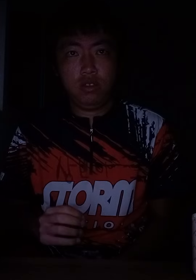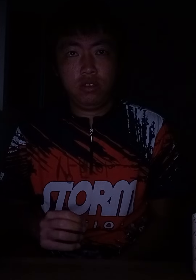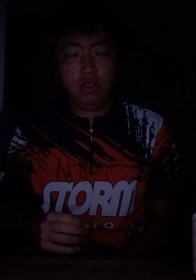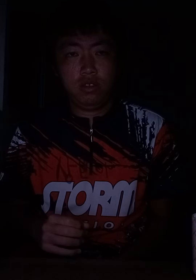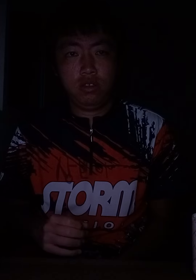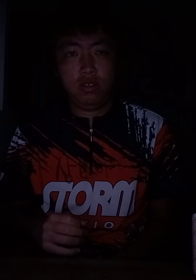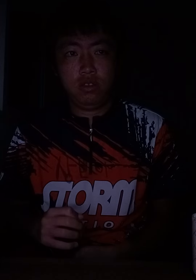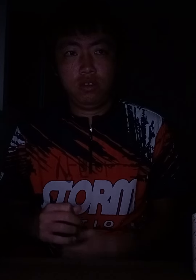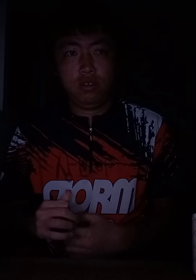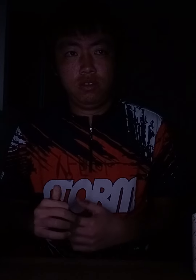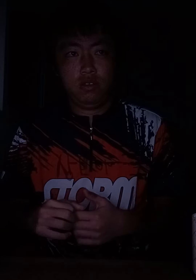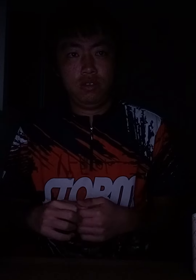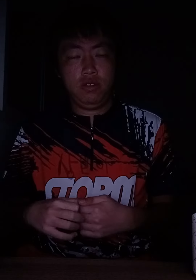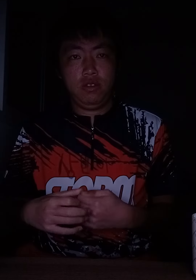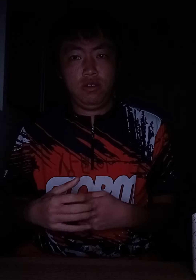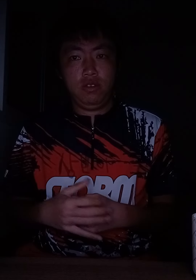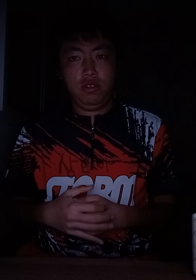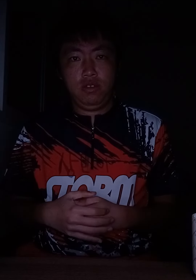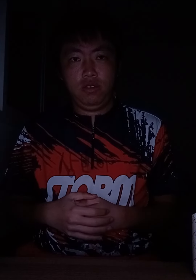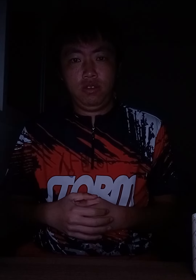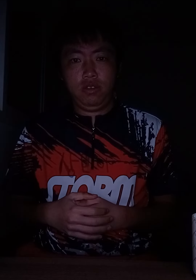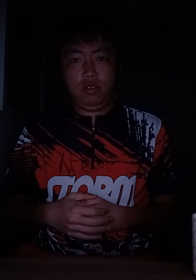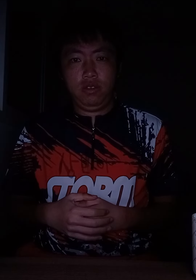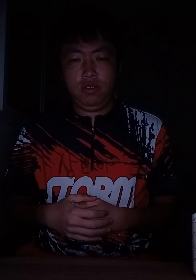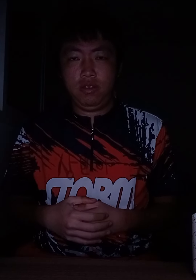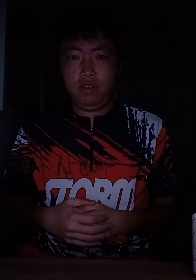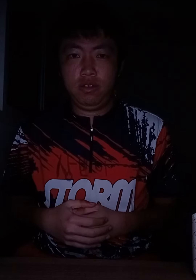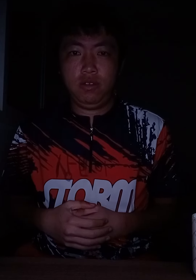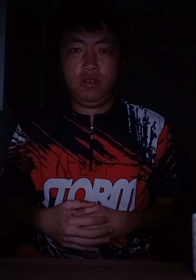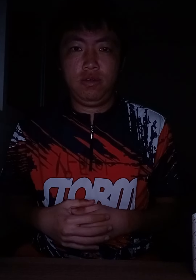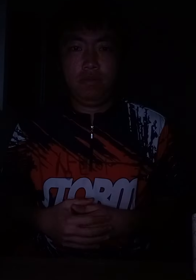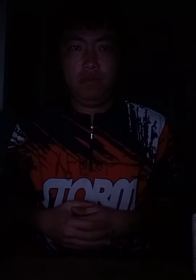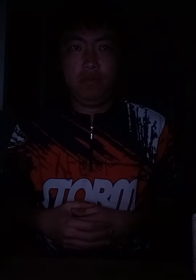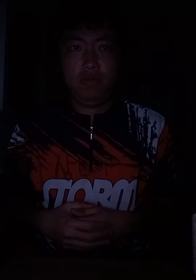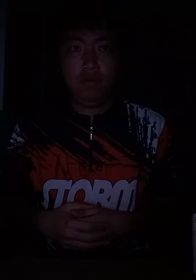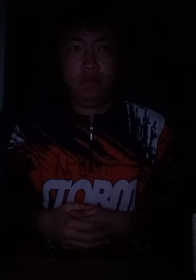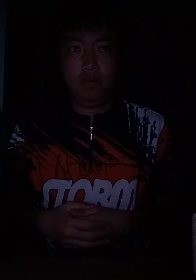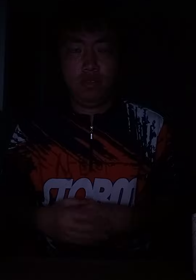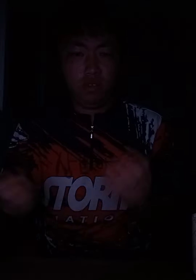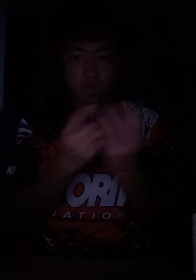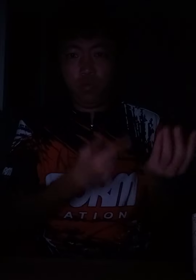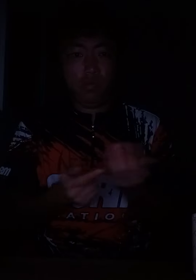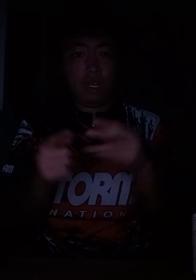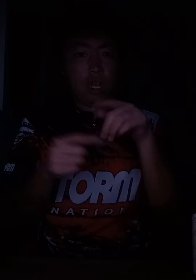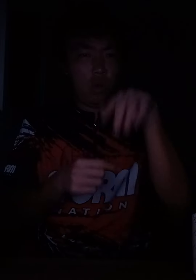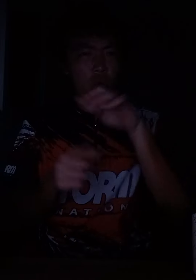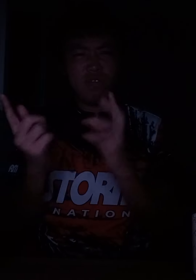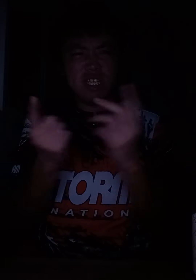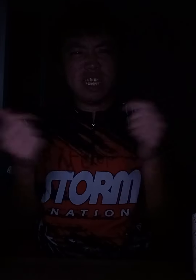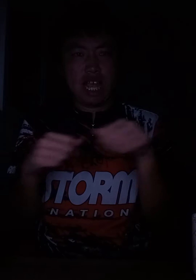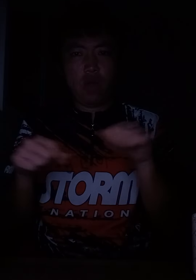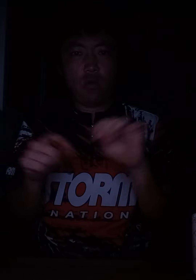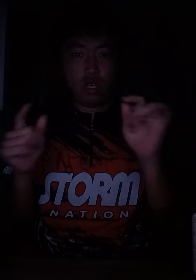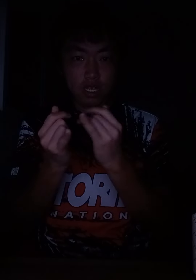ranking.com. 내 몸을 바꾸는 랭킹, ranking.com. 다음 소식입니다. 휴일 사건 사고도